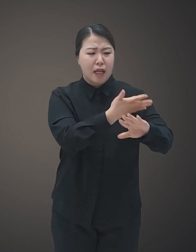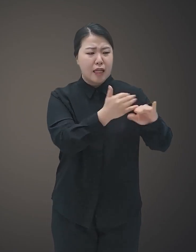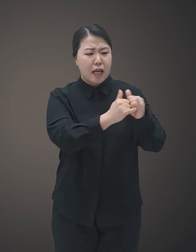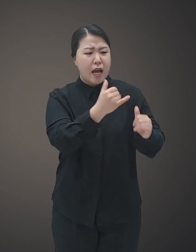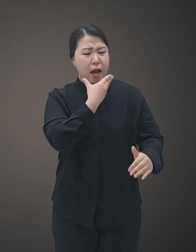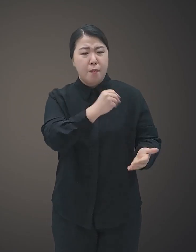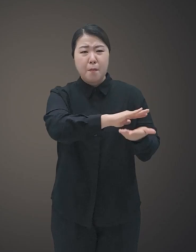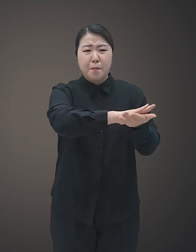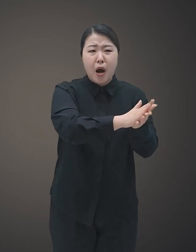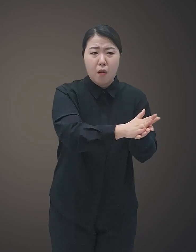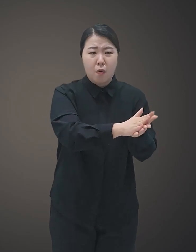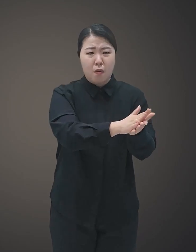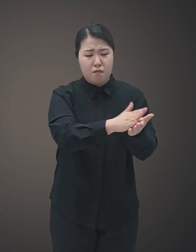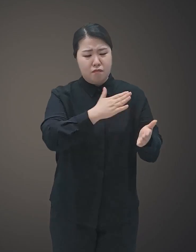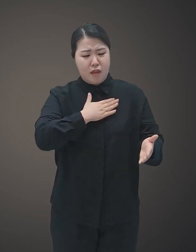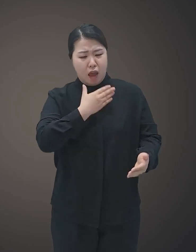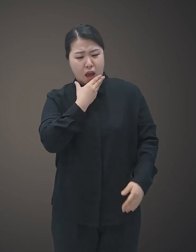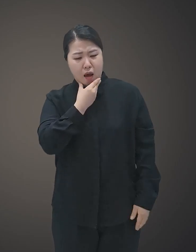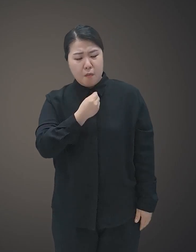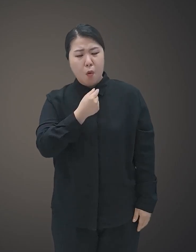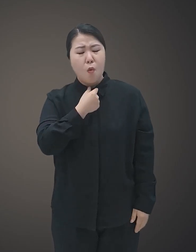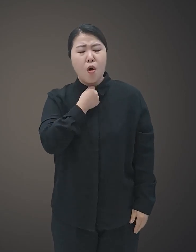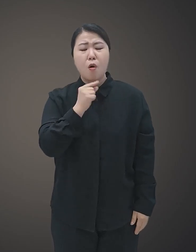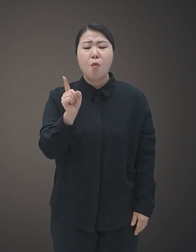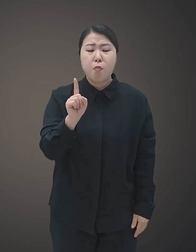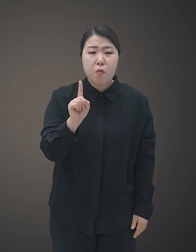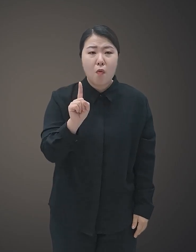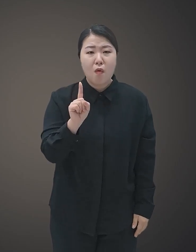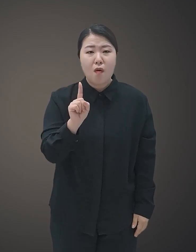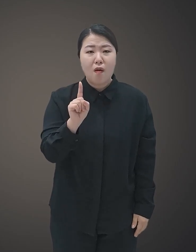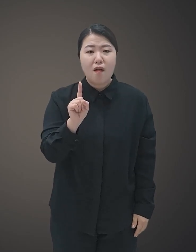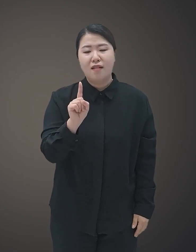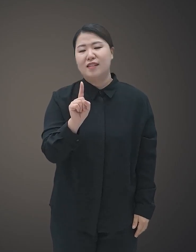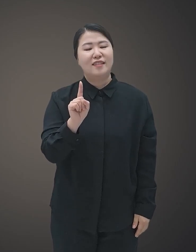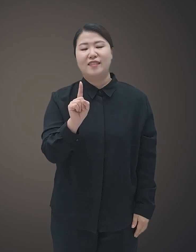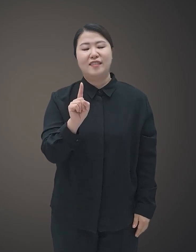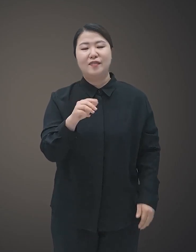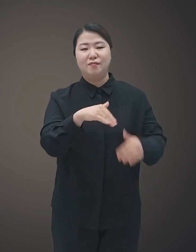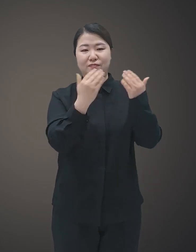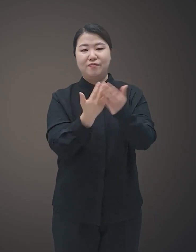짓밟으며 스스로의 행복을 추구하지 않아도 되니까요.